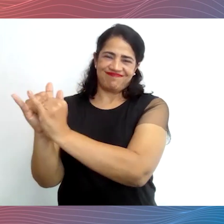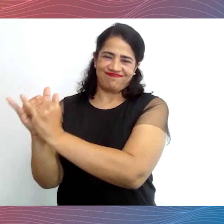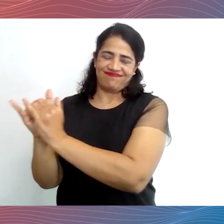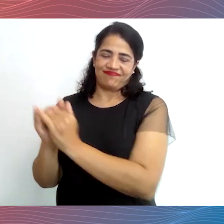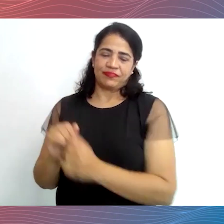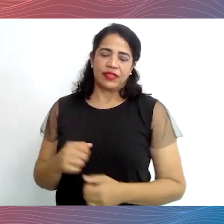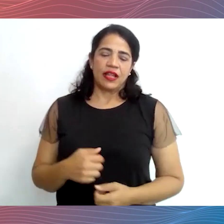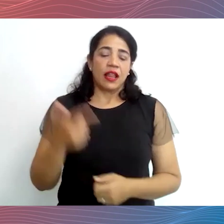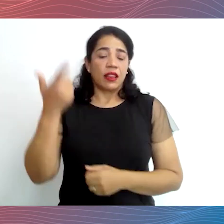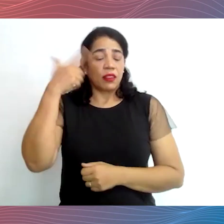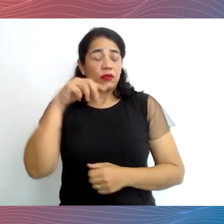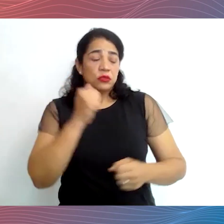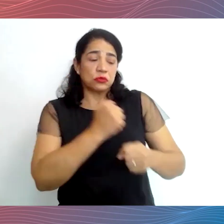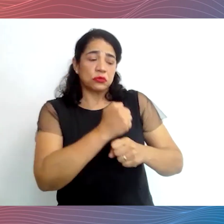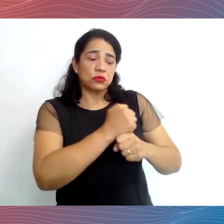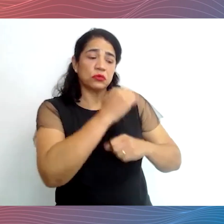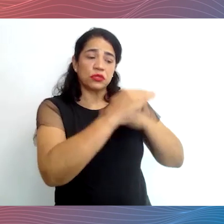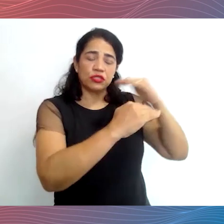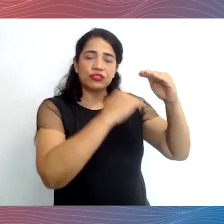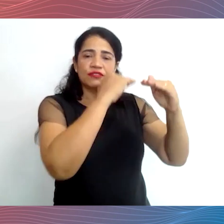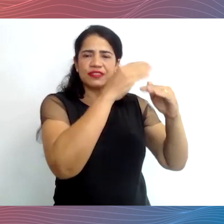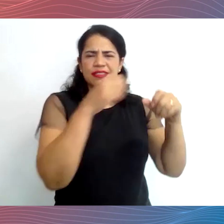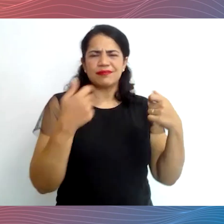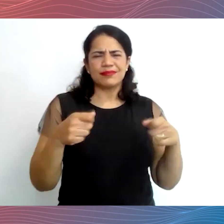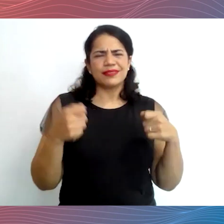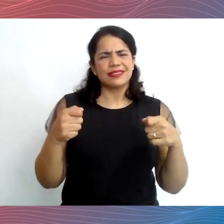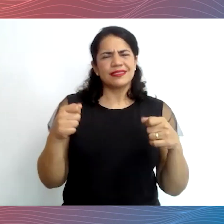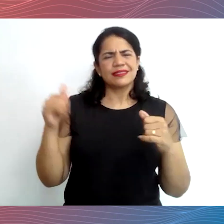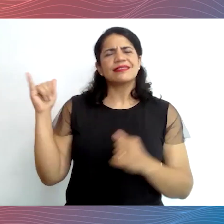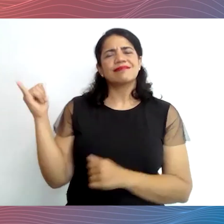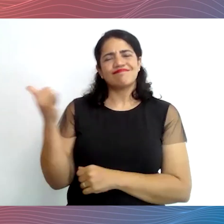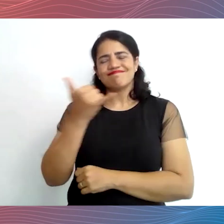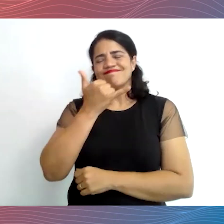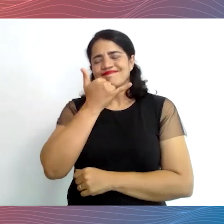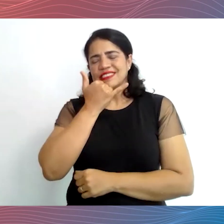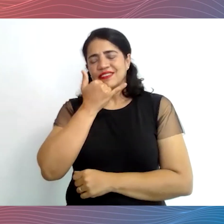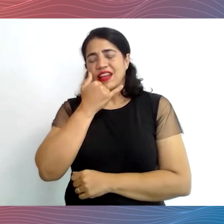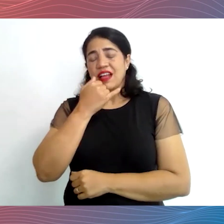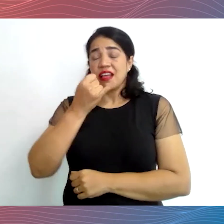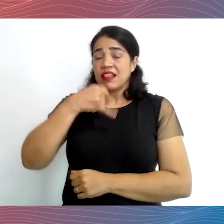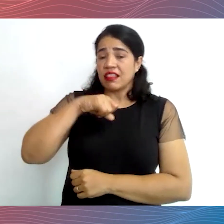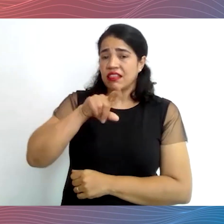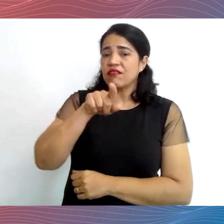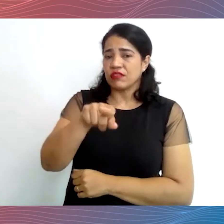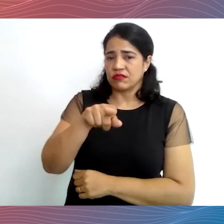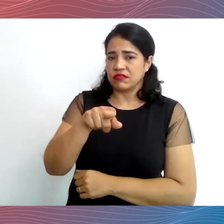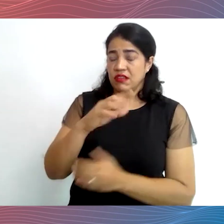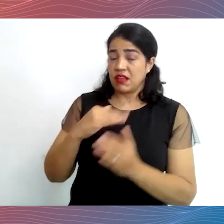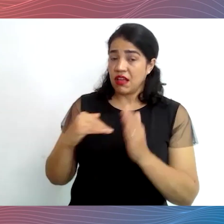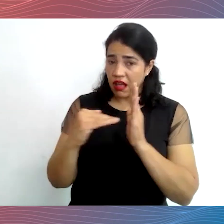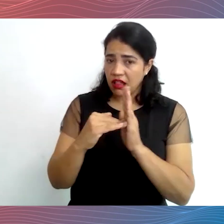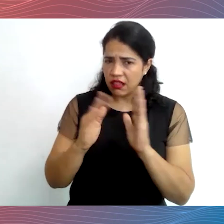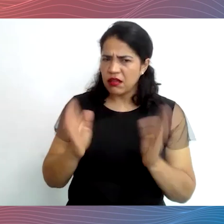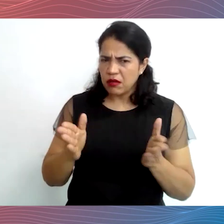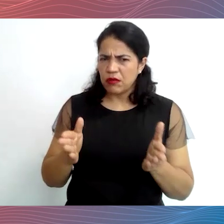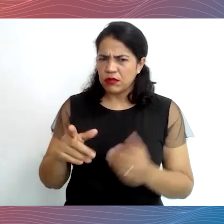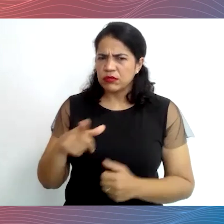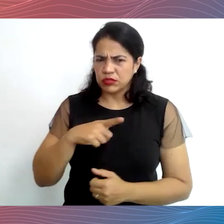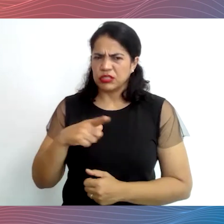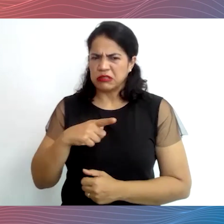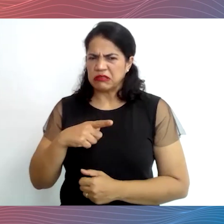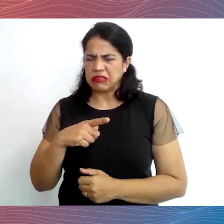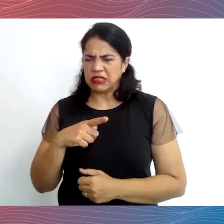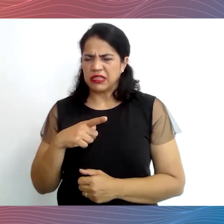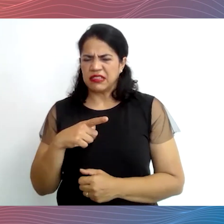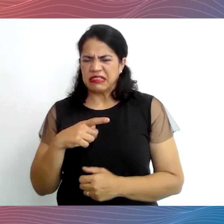você guarda algum ressentimento contra alguém, ou no seu próprio lar, no seu próprio casamento, ou na sua família, irmão, vamos nos libertar